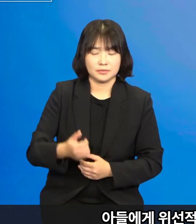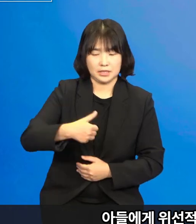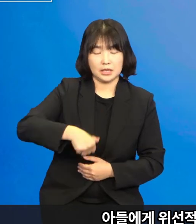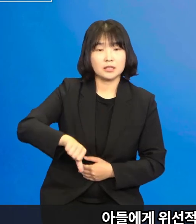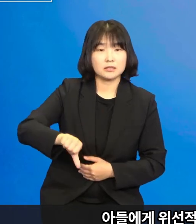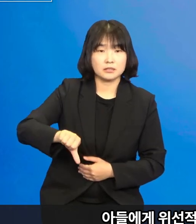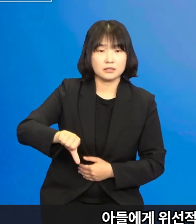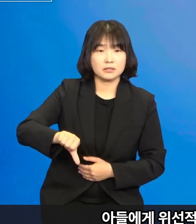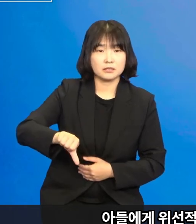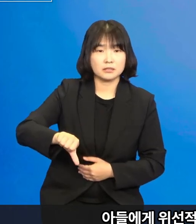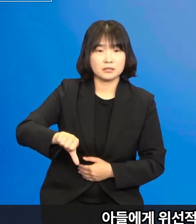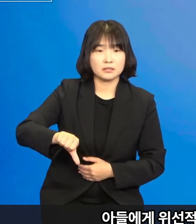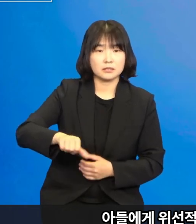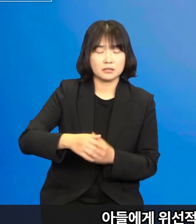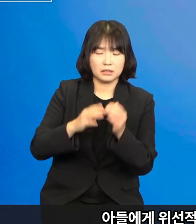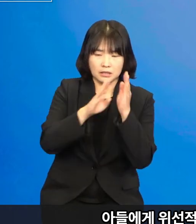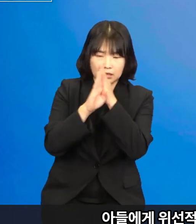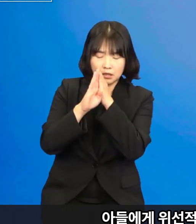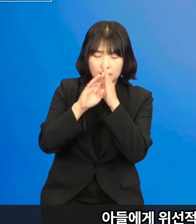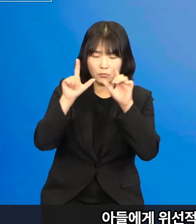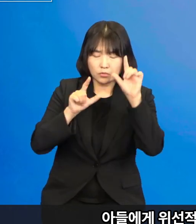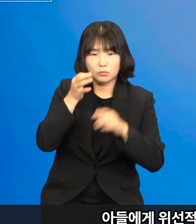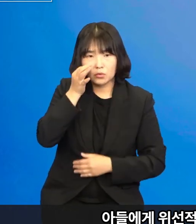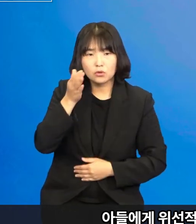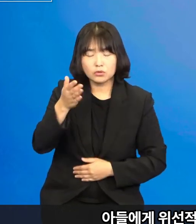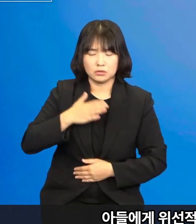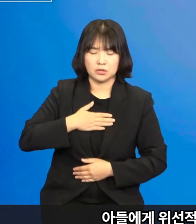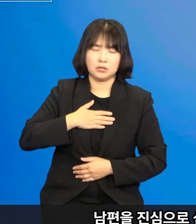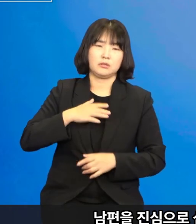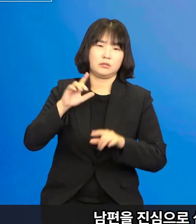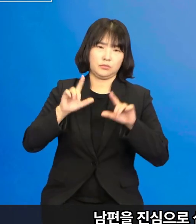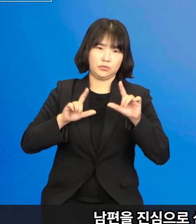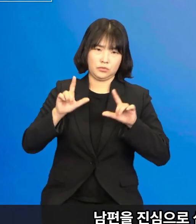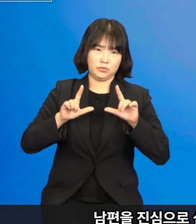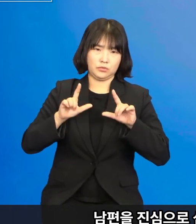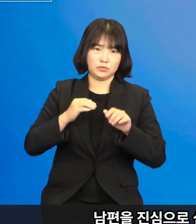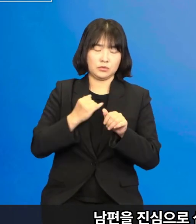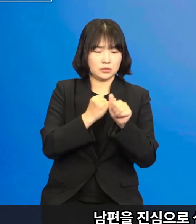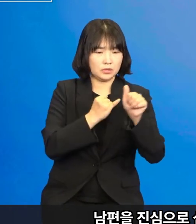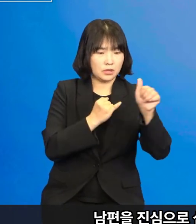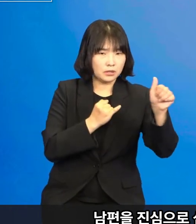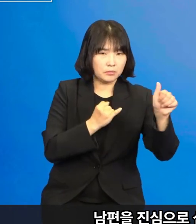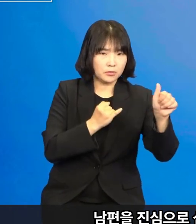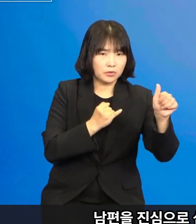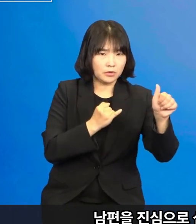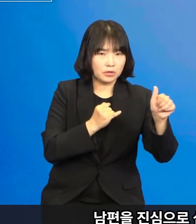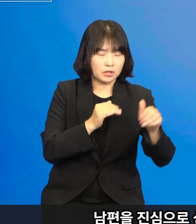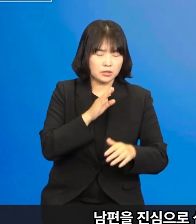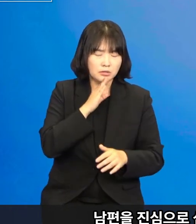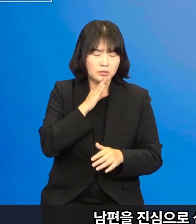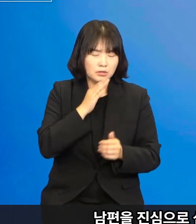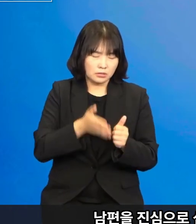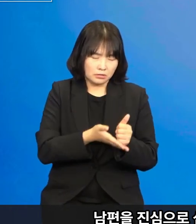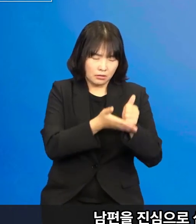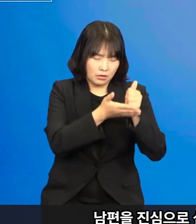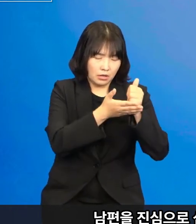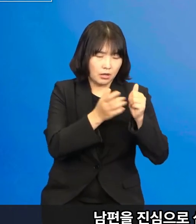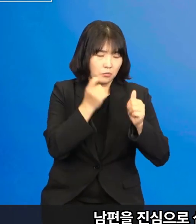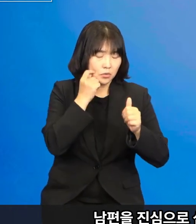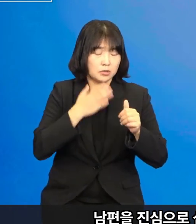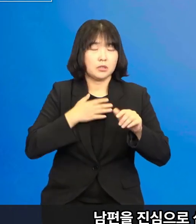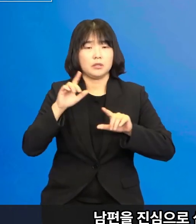아들에게 위선적인 모습을 보였던 제 모습, 남편을 진심으로 섬기고 있지 않은 제 모습이